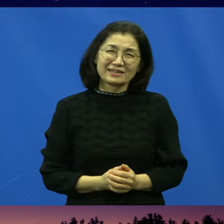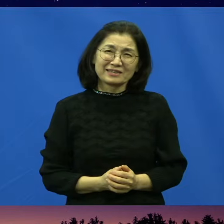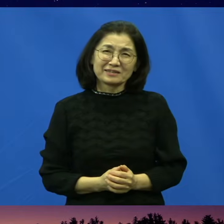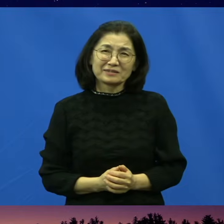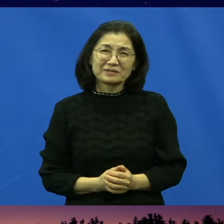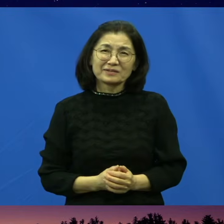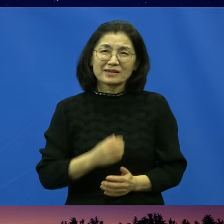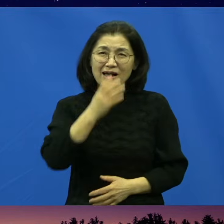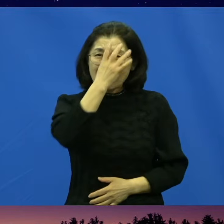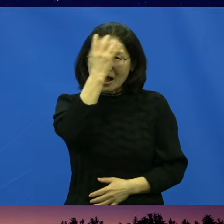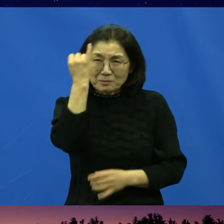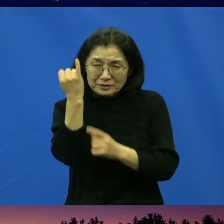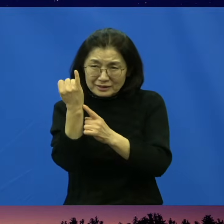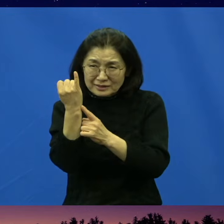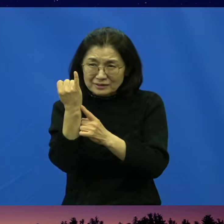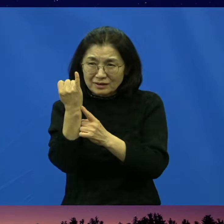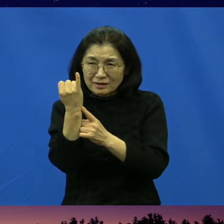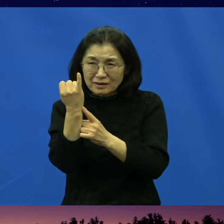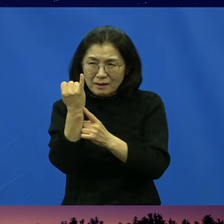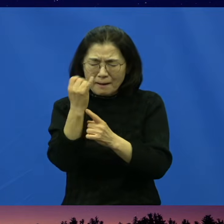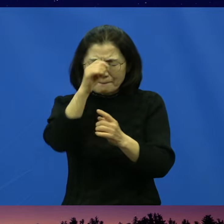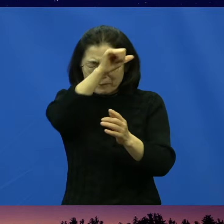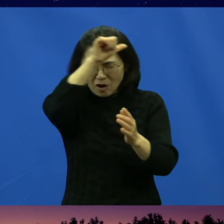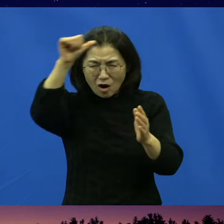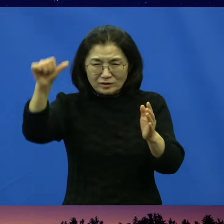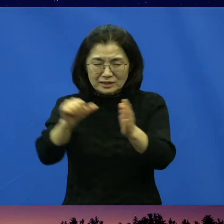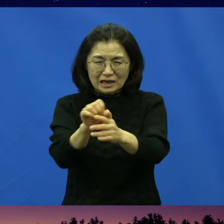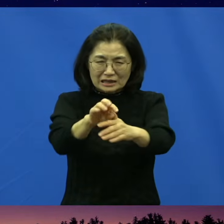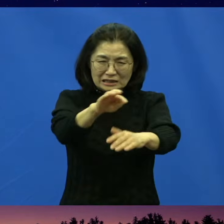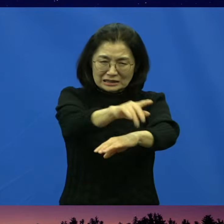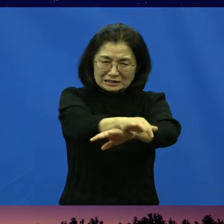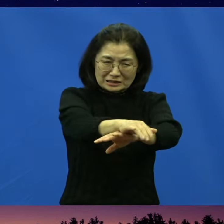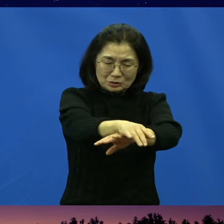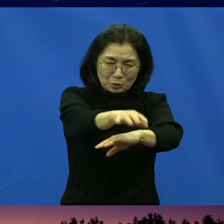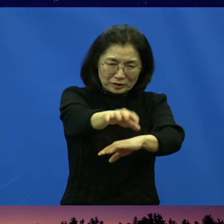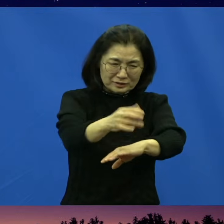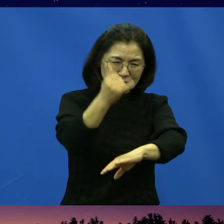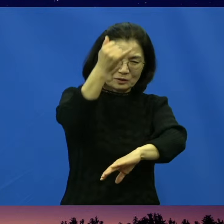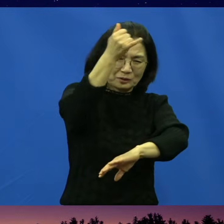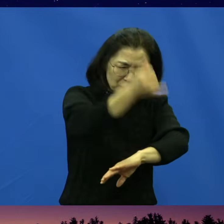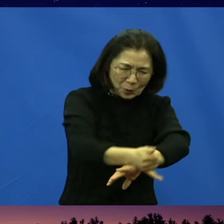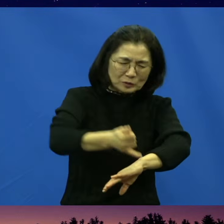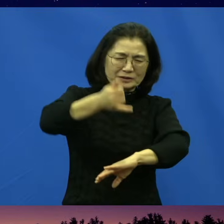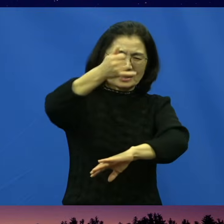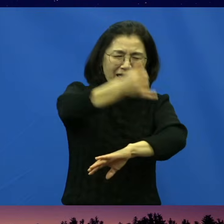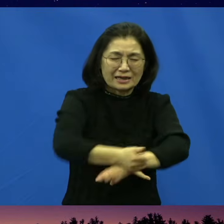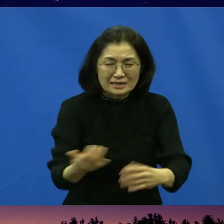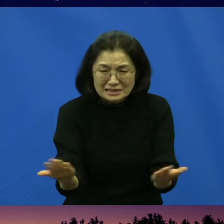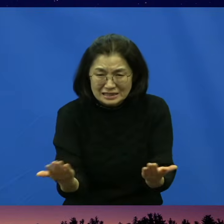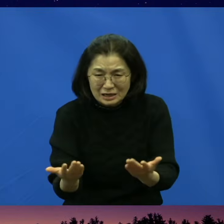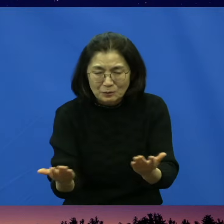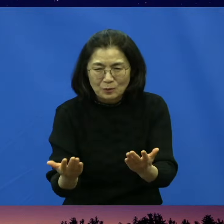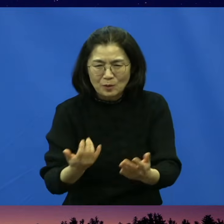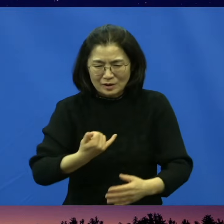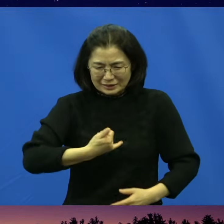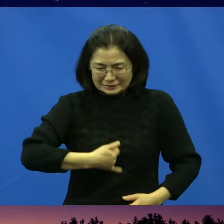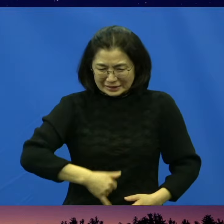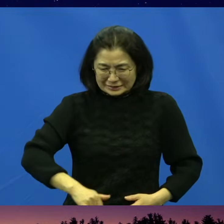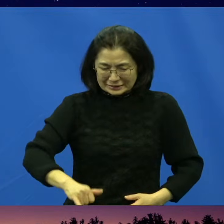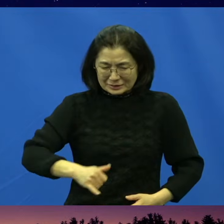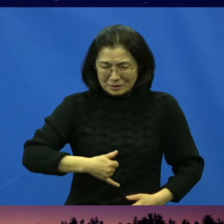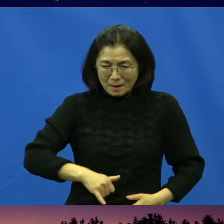저희 할머니께서 평생 시골에서 농사 짓고 그냥 자식들만 바라보고 그렇게 사신